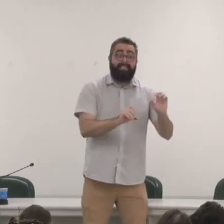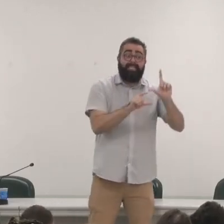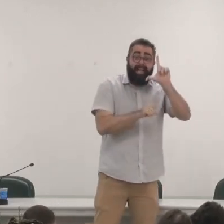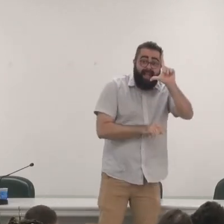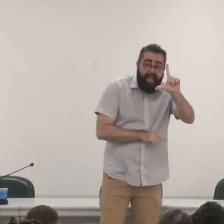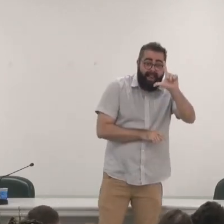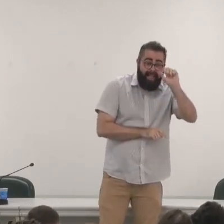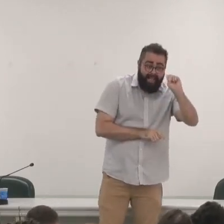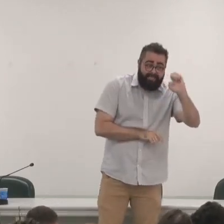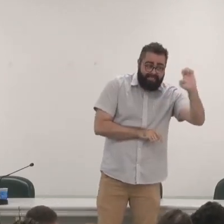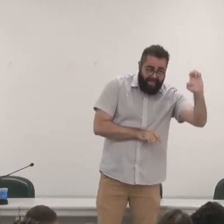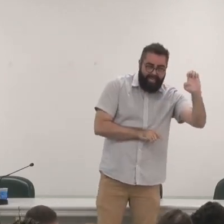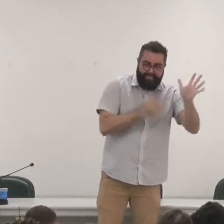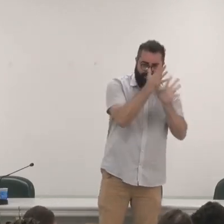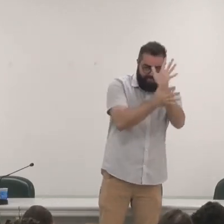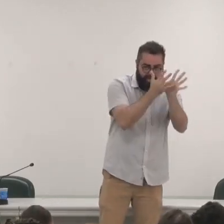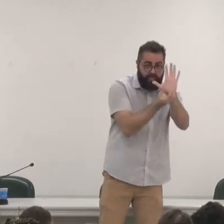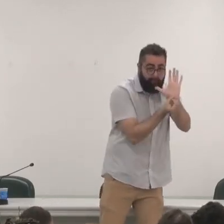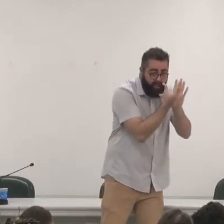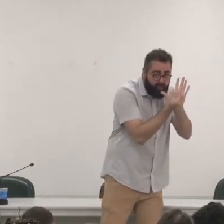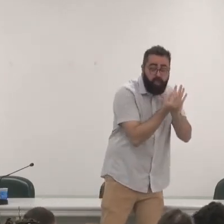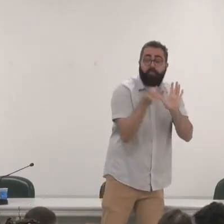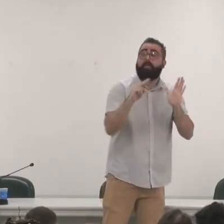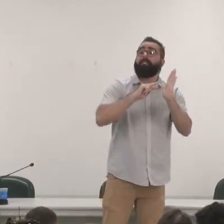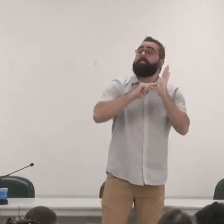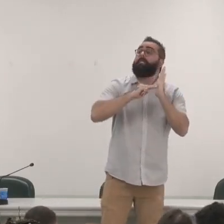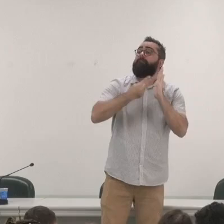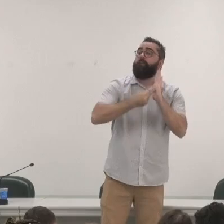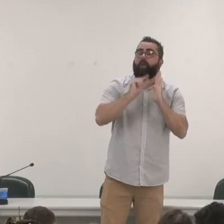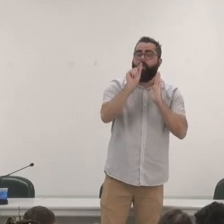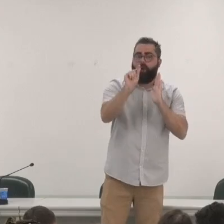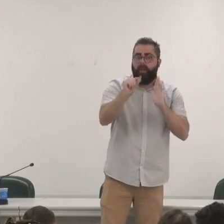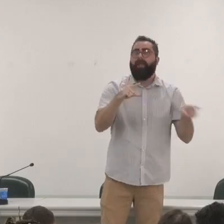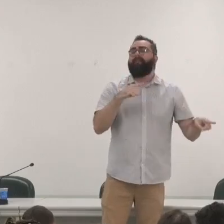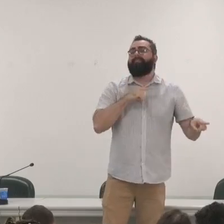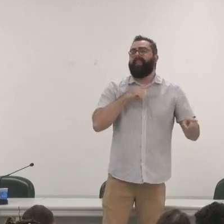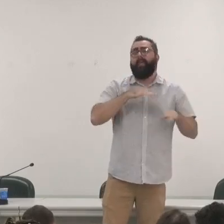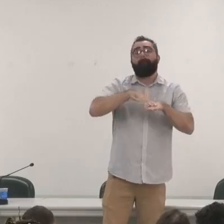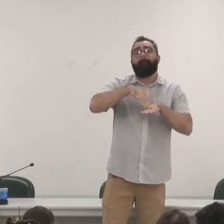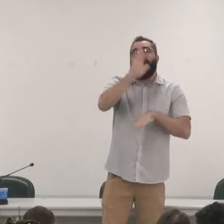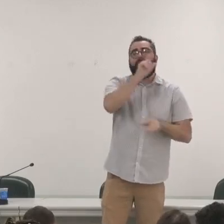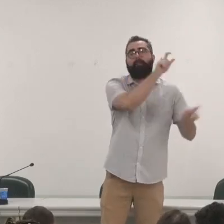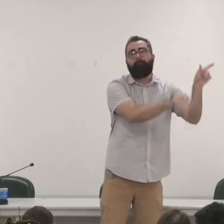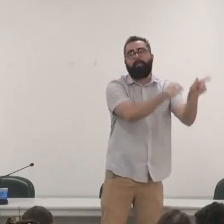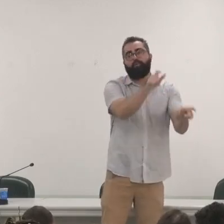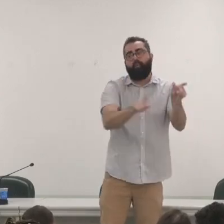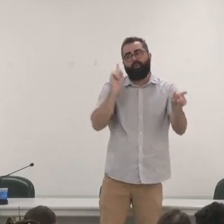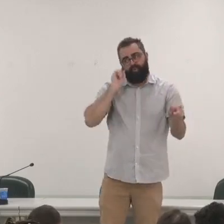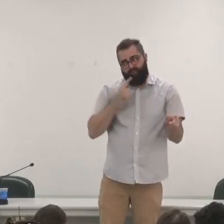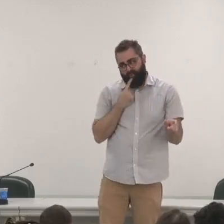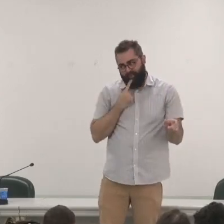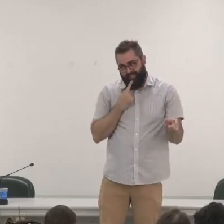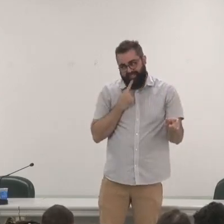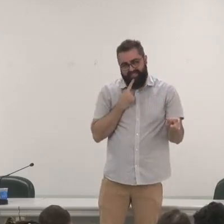sinais emergentes. As línguas de sinais emergentes têm a ver com